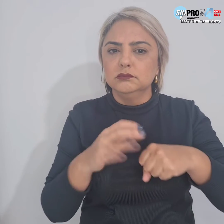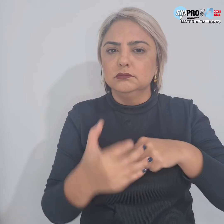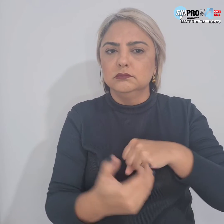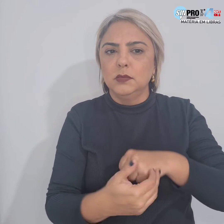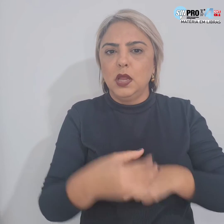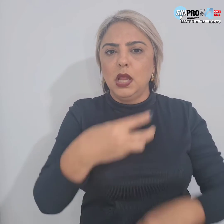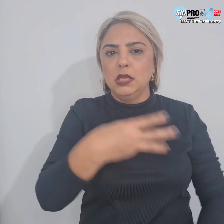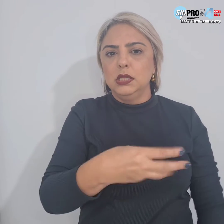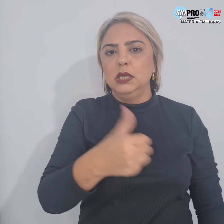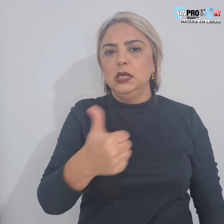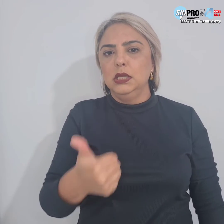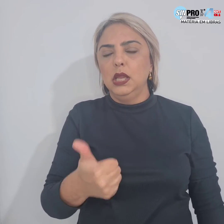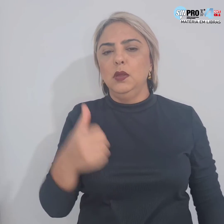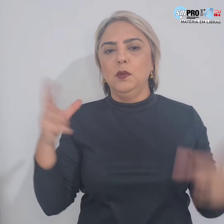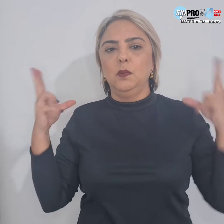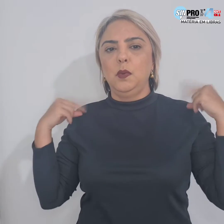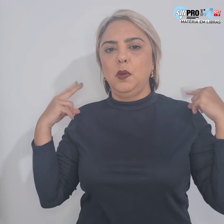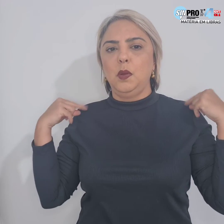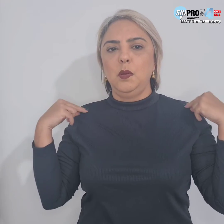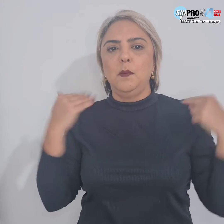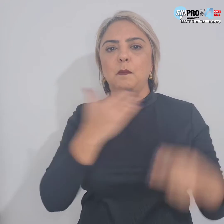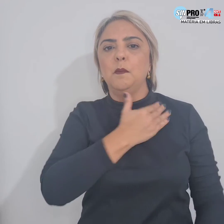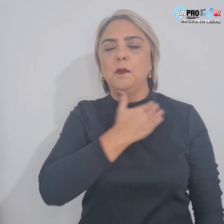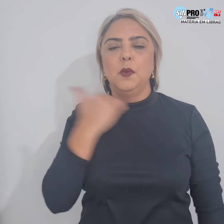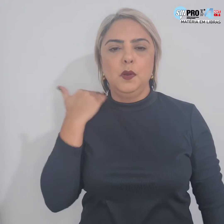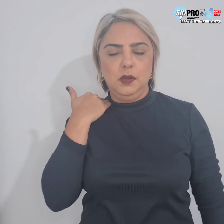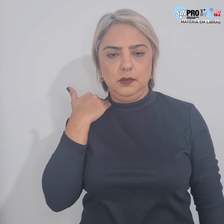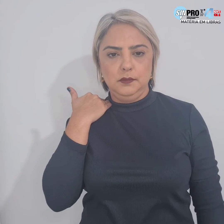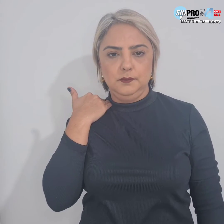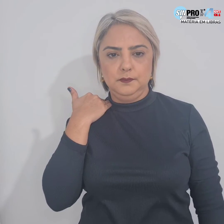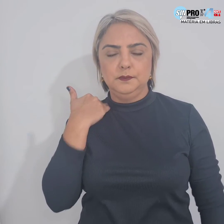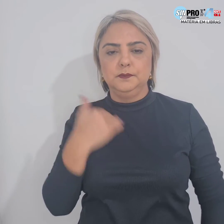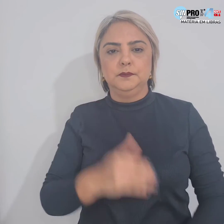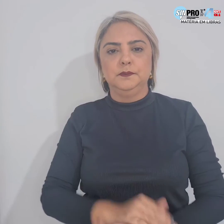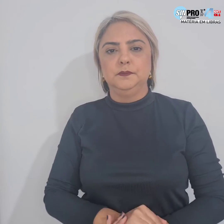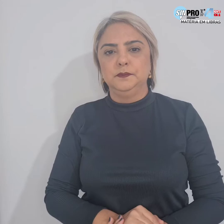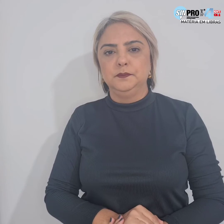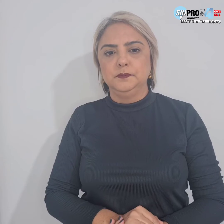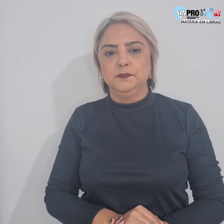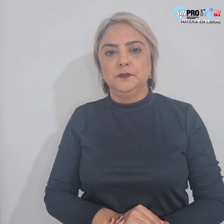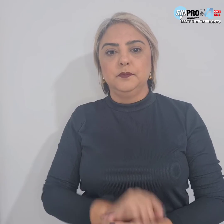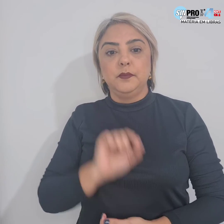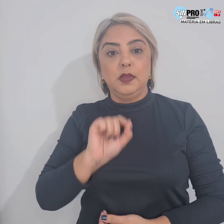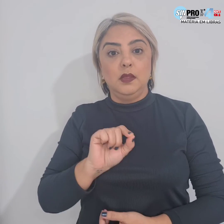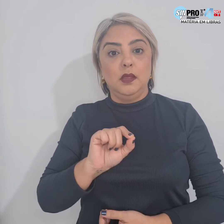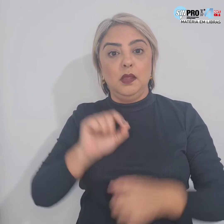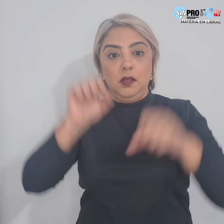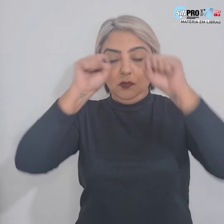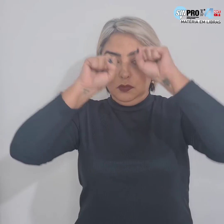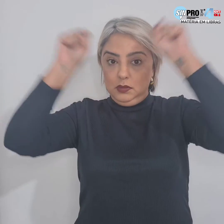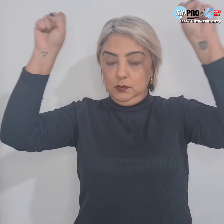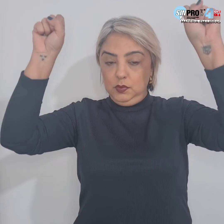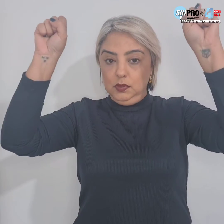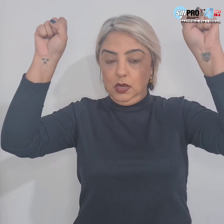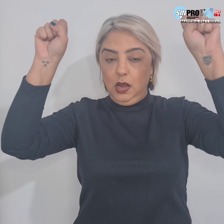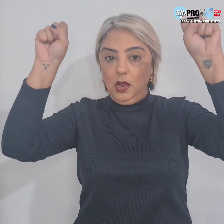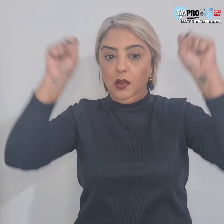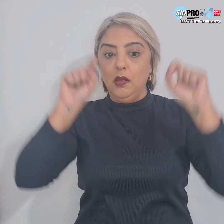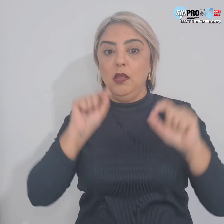31 rodoviários perderam a vida para a Covid-19. E o TRT, em vez de defender